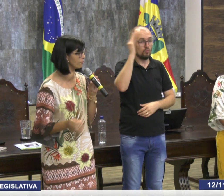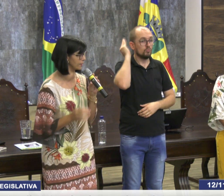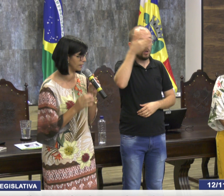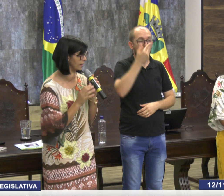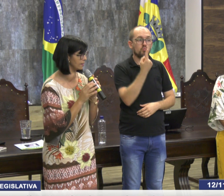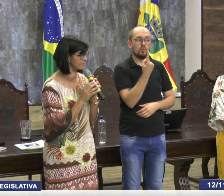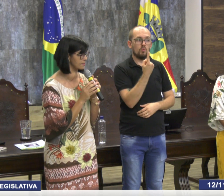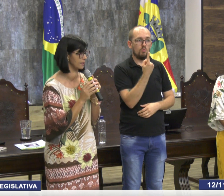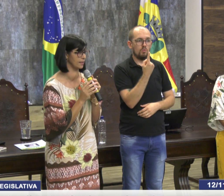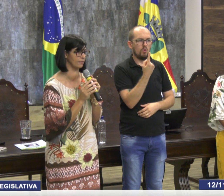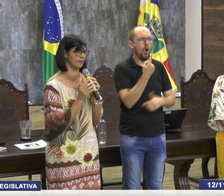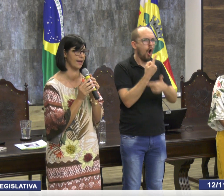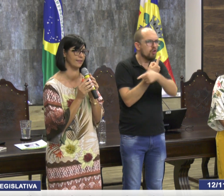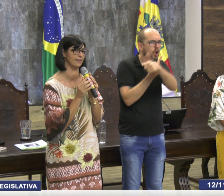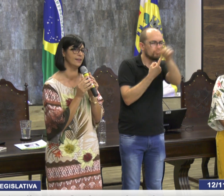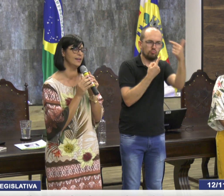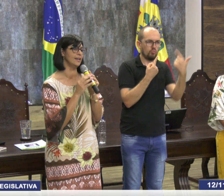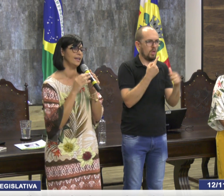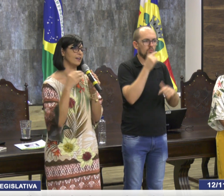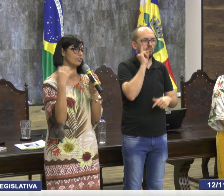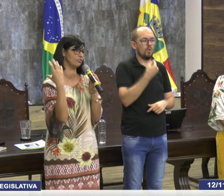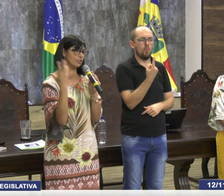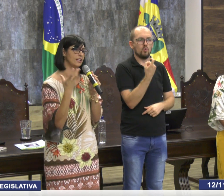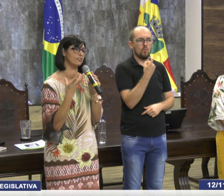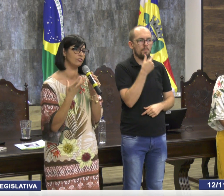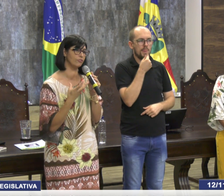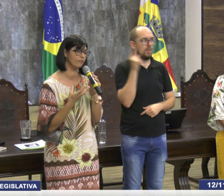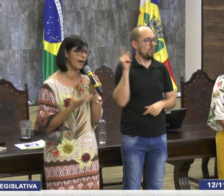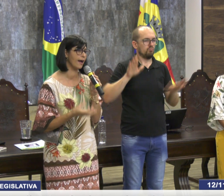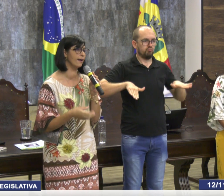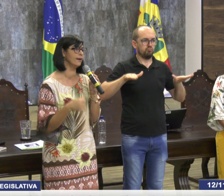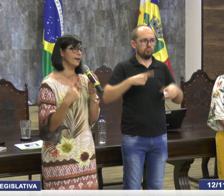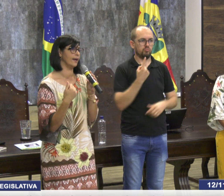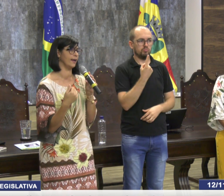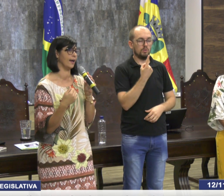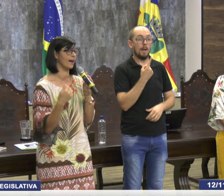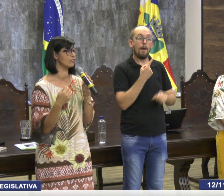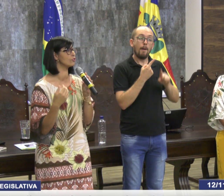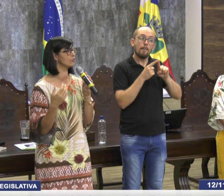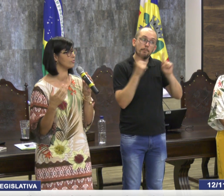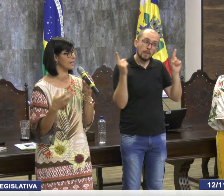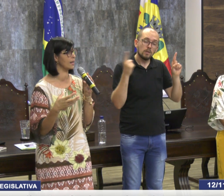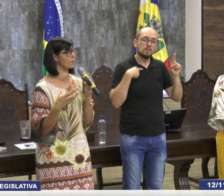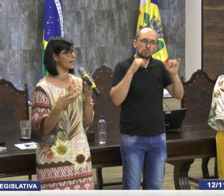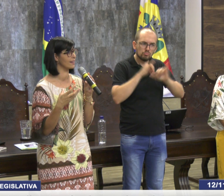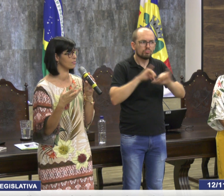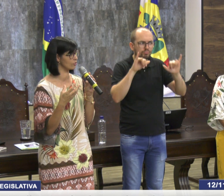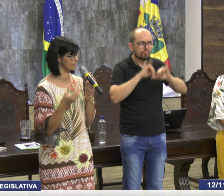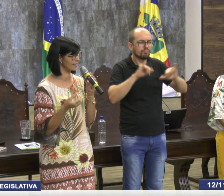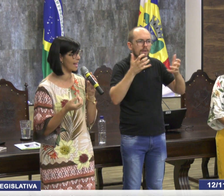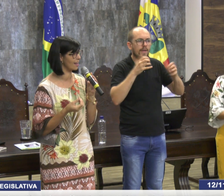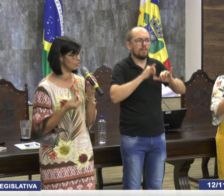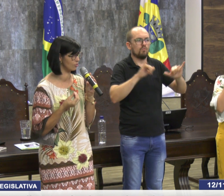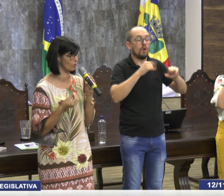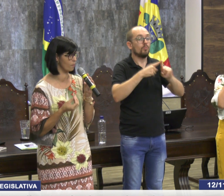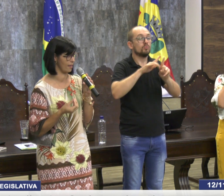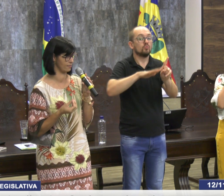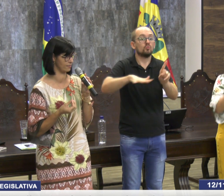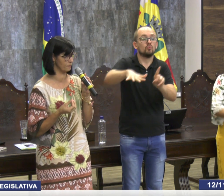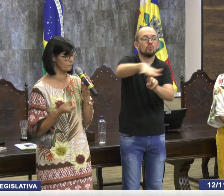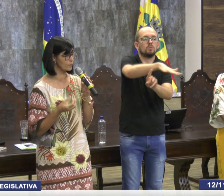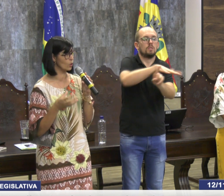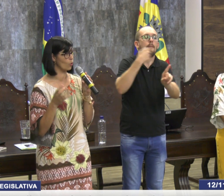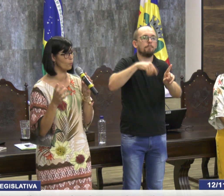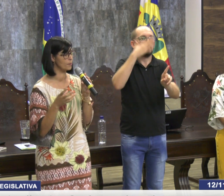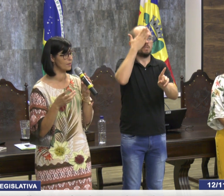existe outra criança matriculada, e a gente queria divulgar a surdo-cegueira para que a sociedade